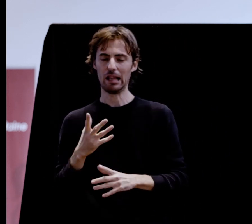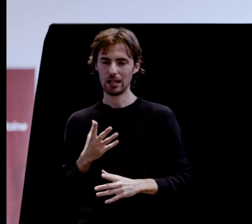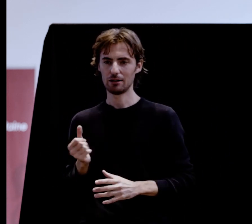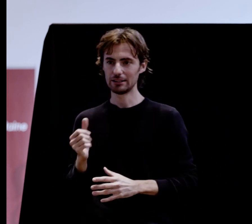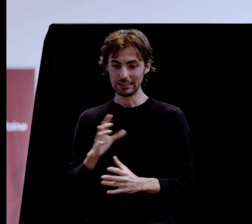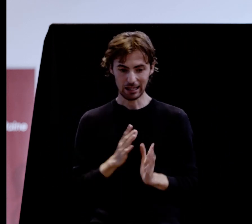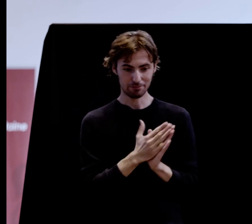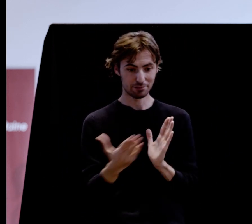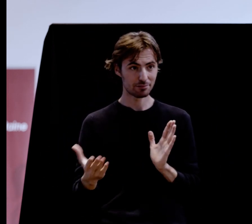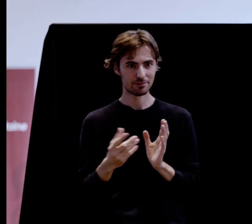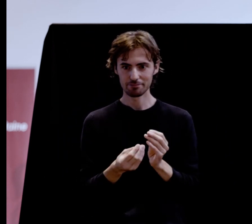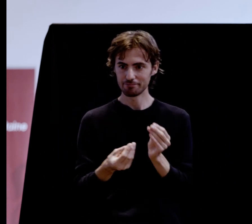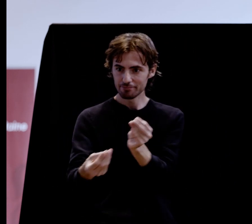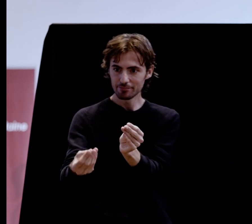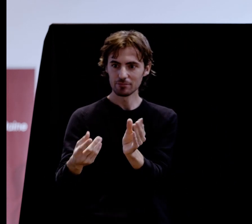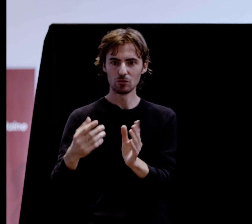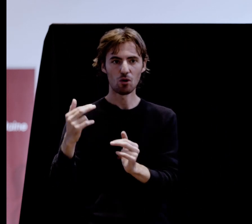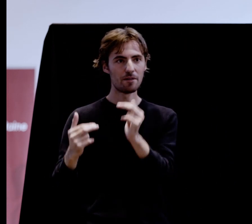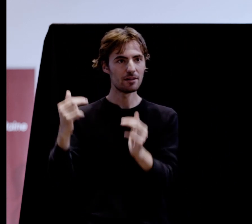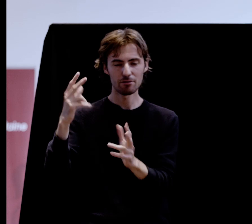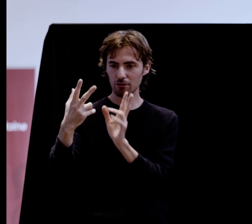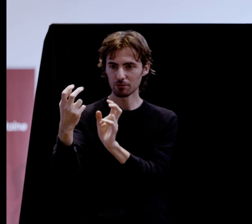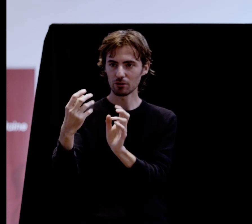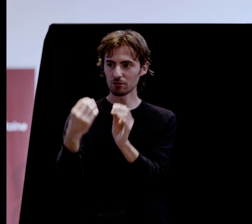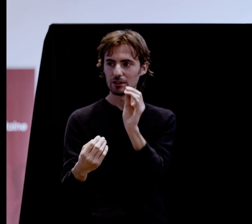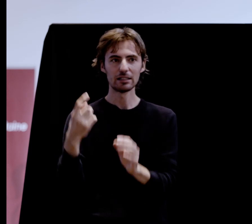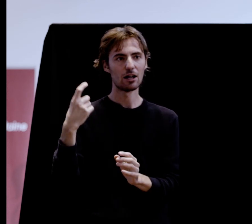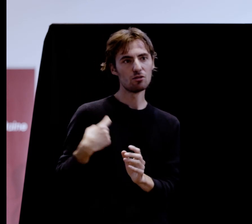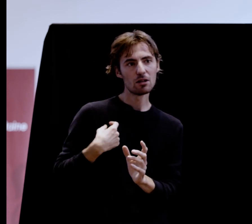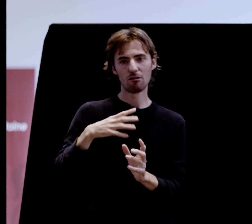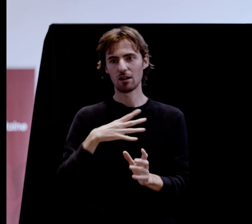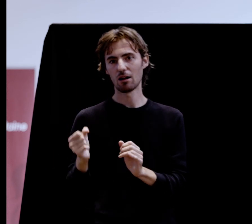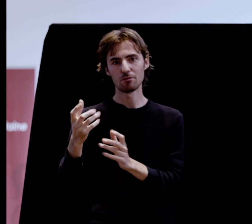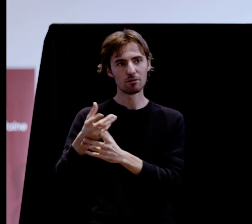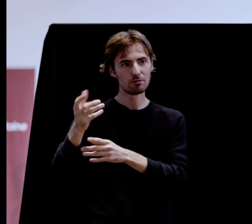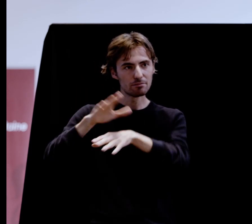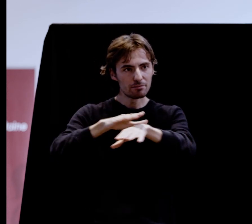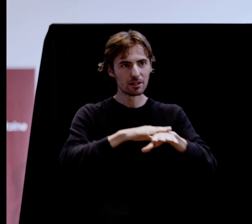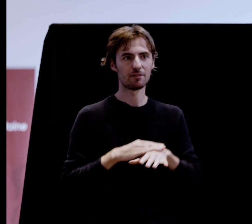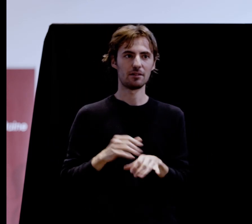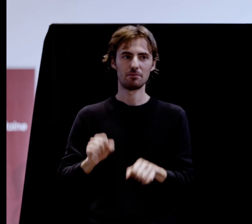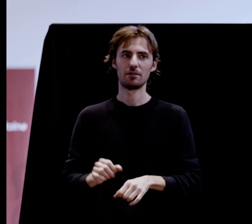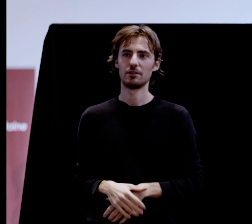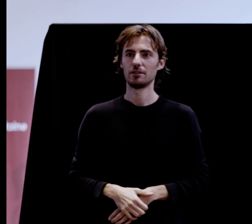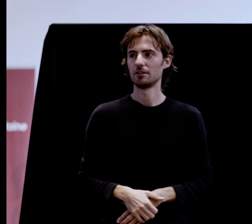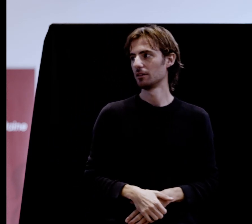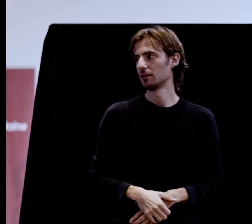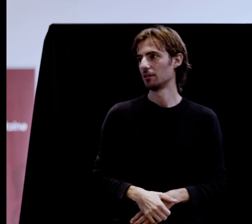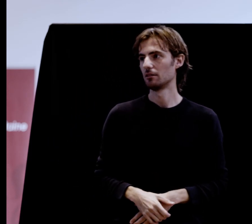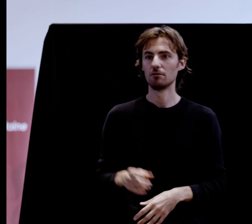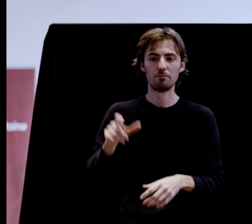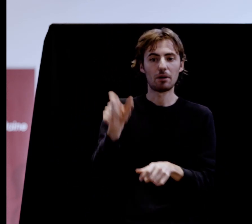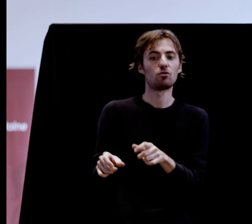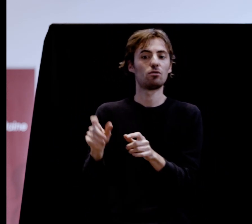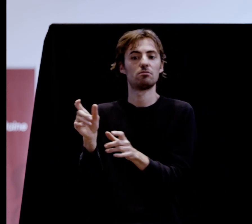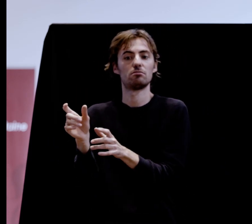sont adaptés à tous les niveaux de compréhension, des numéros qui existent, qu'il faut connaître. Enfin, qu'il faut connaître, même vous en tant